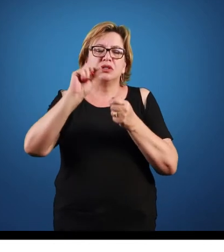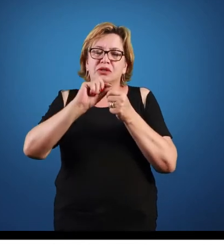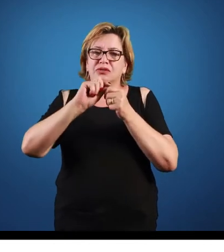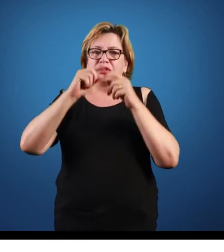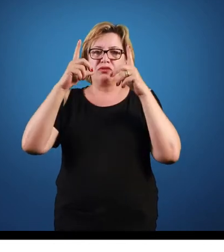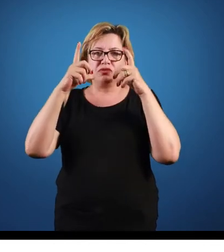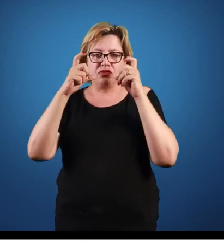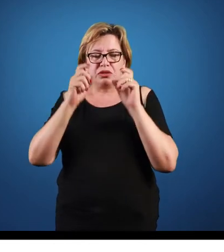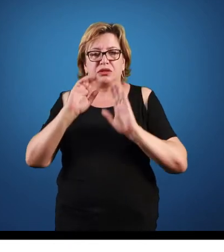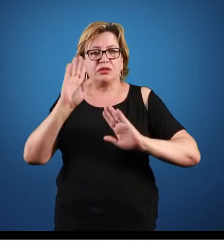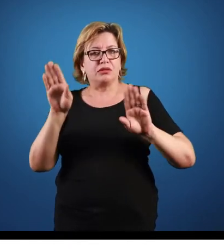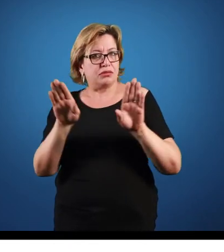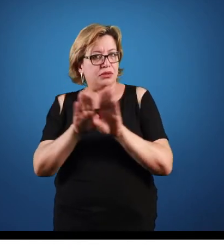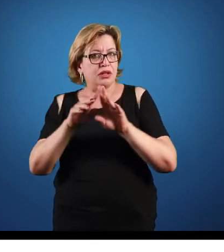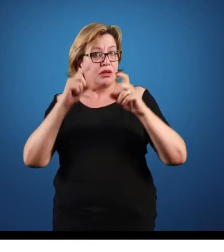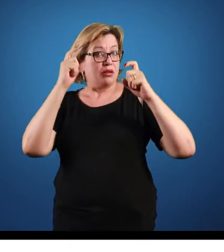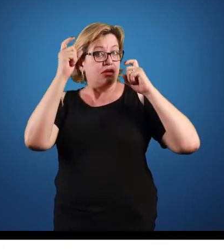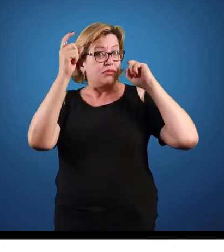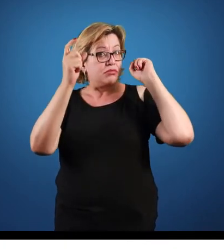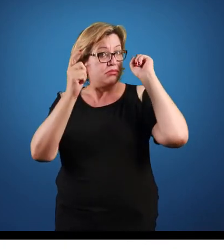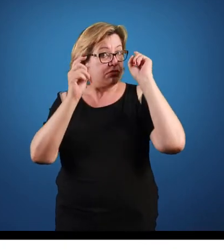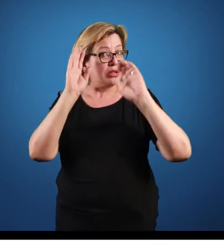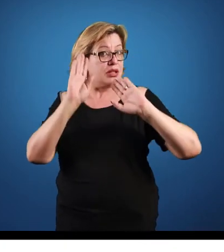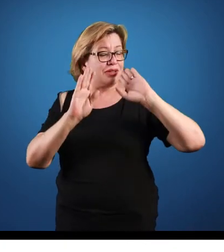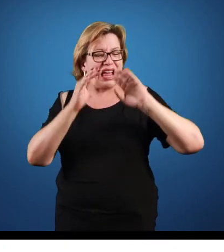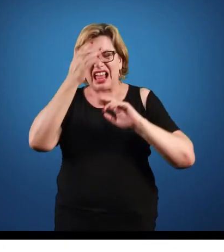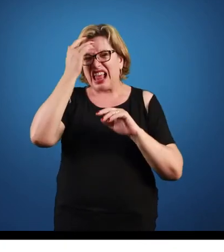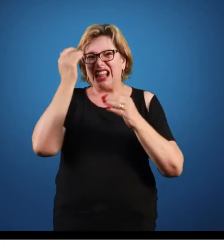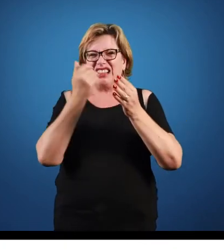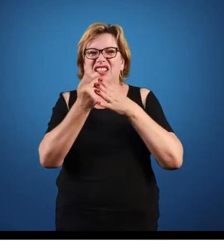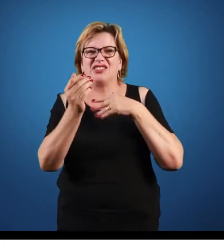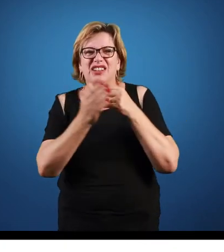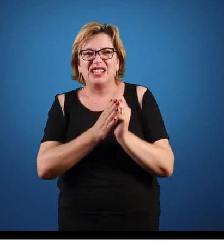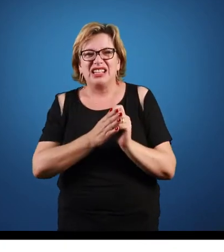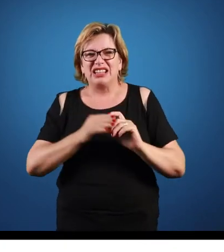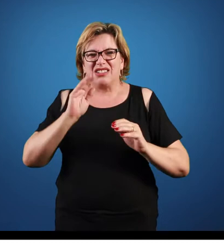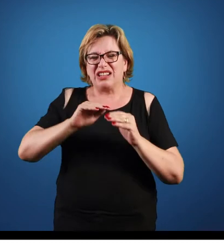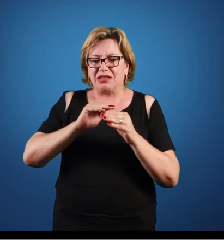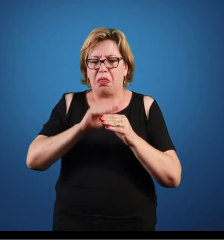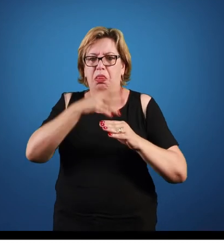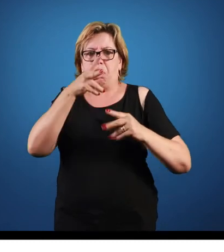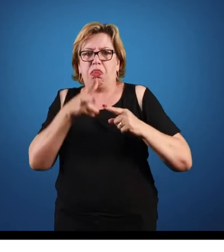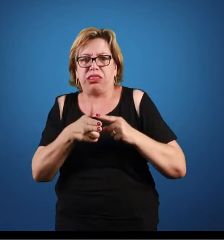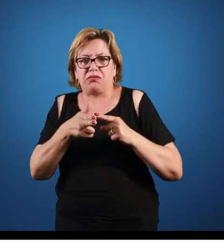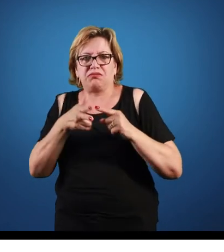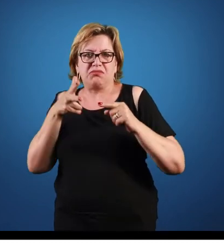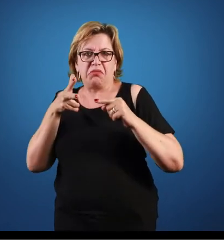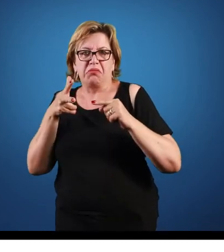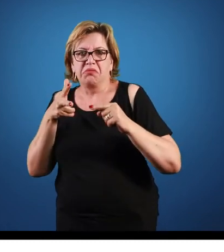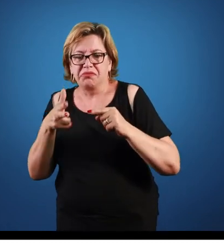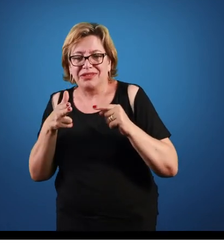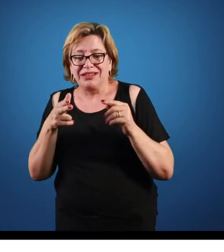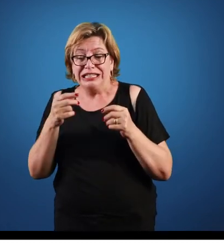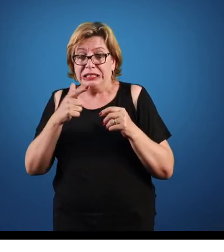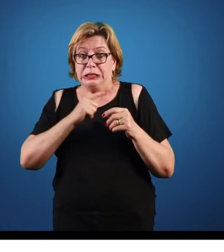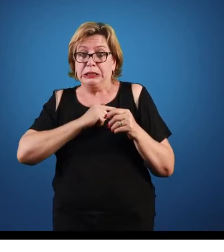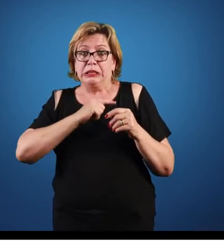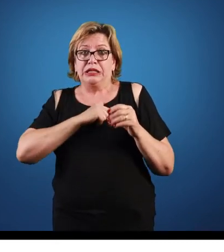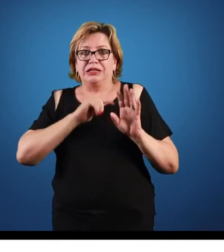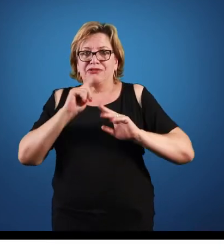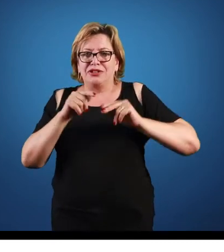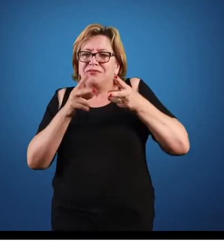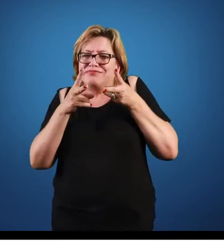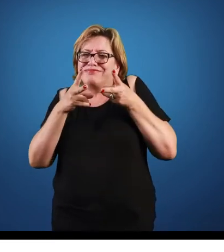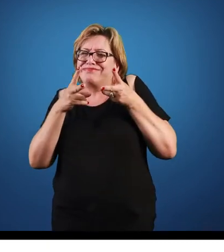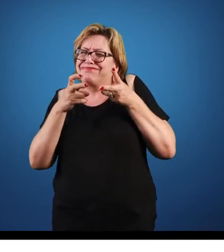esse tipo de preocupação no momento as pessoas não levam a sério e daí o que dá uns pulos feios assim sabe na hora que você vai assistir deve se